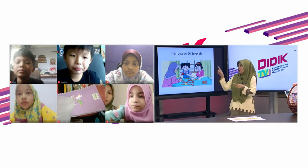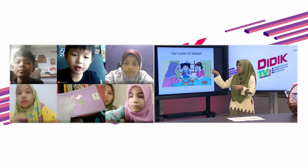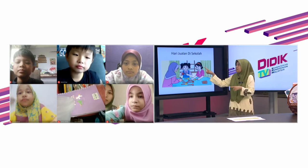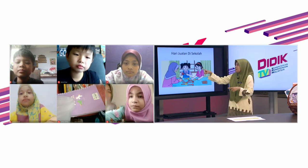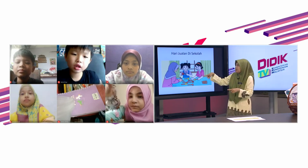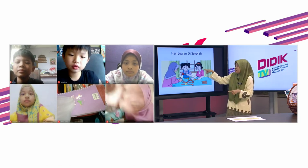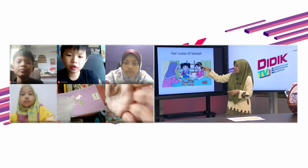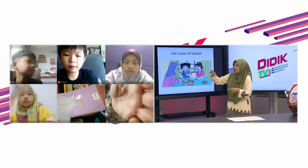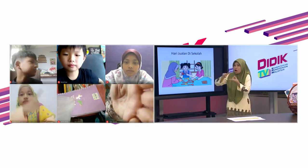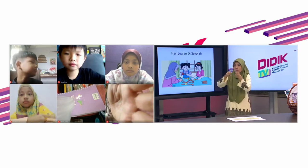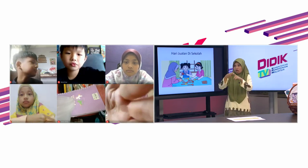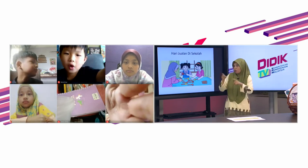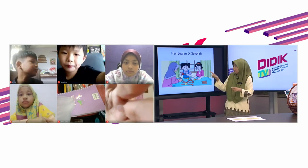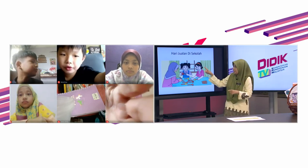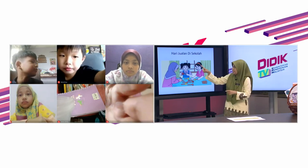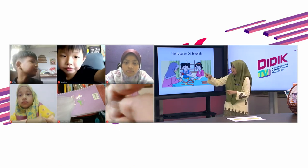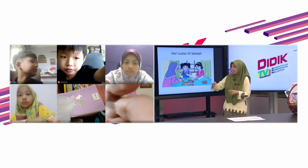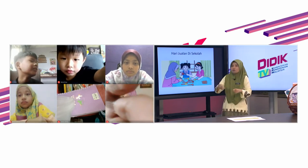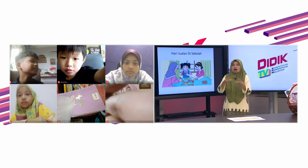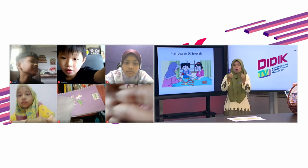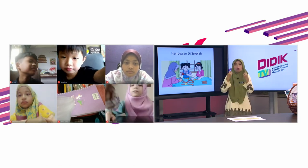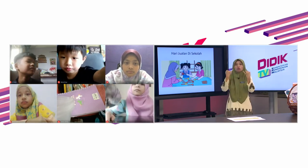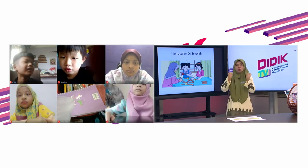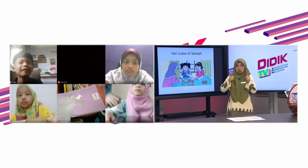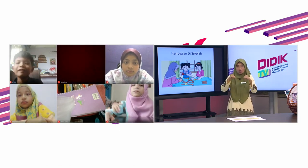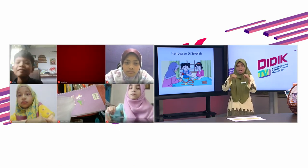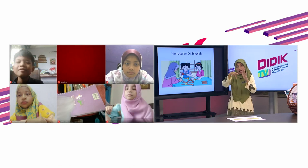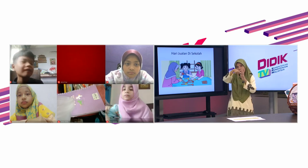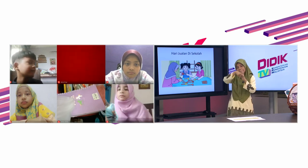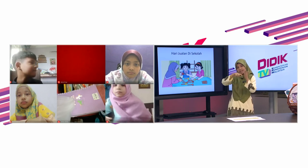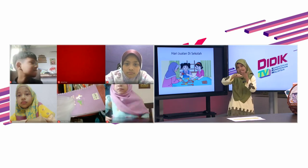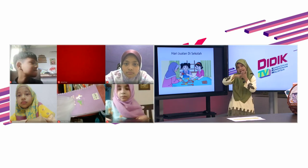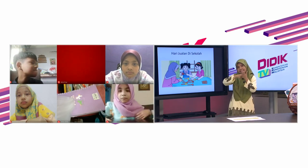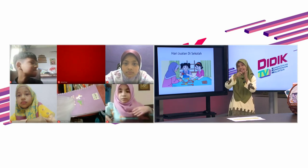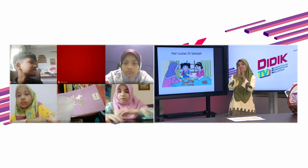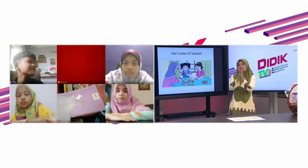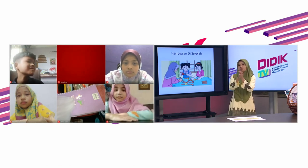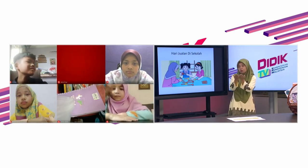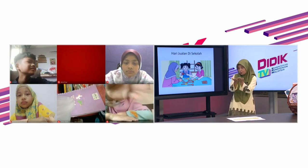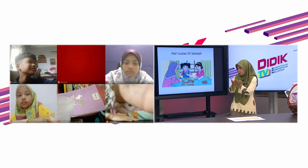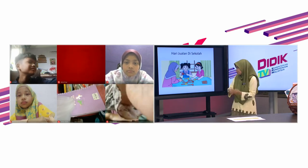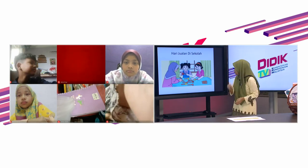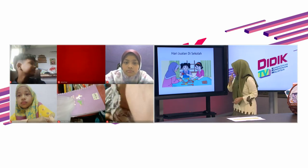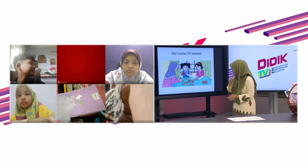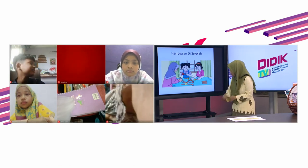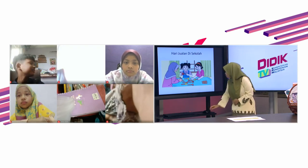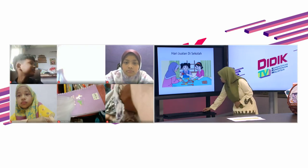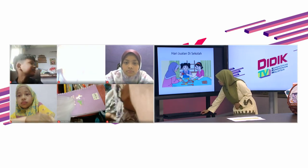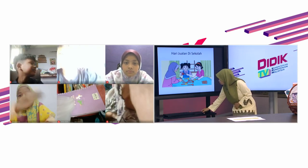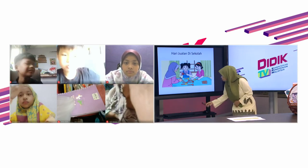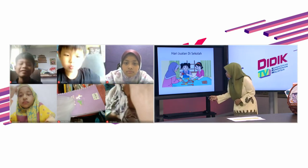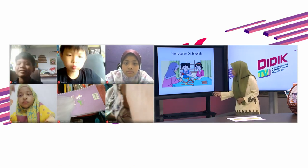Tapi kawan-kawan kita ni dia mahu jual penanda buku. Okey?